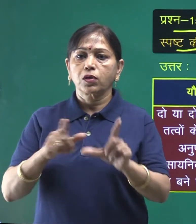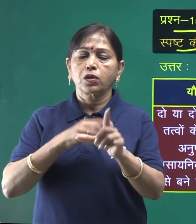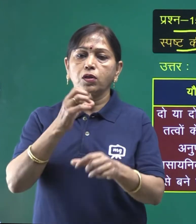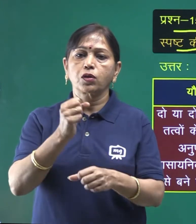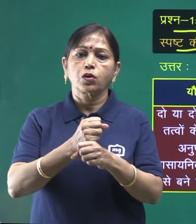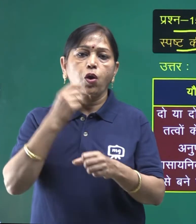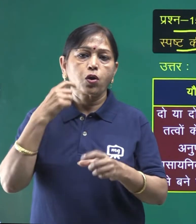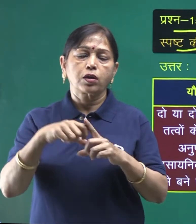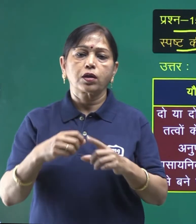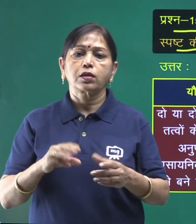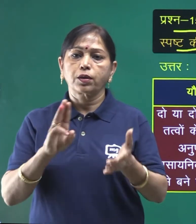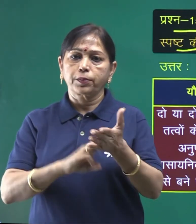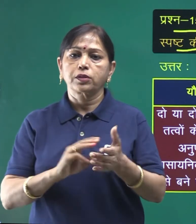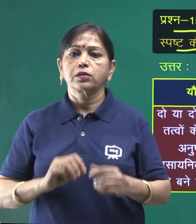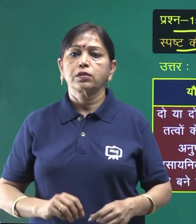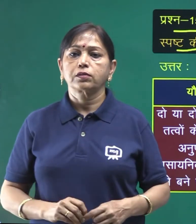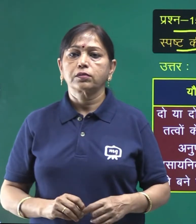यौगिक, मिश्रण।